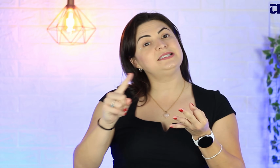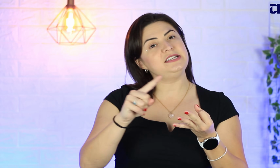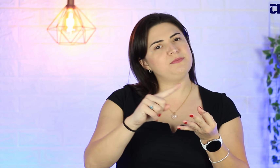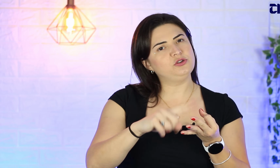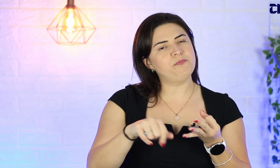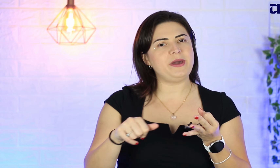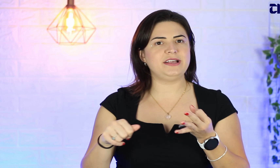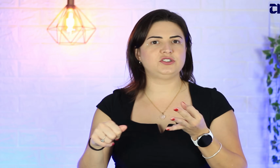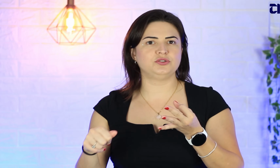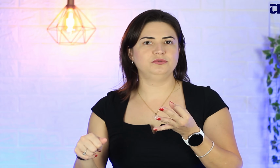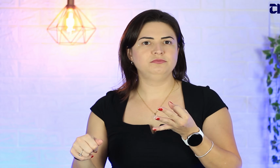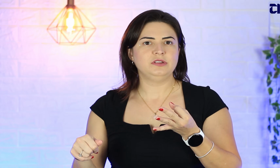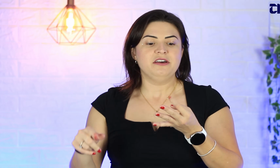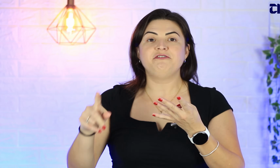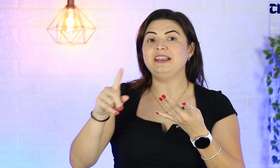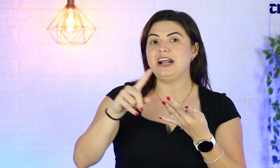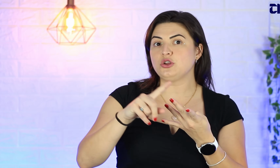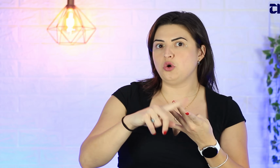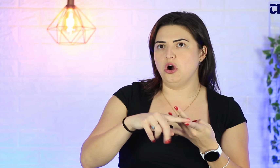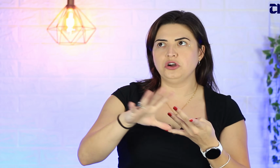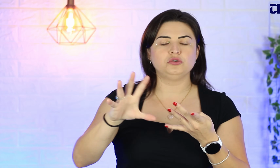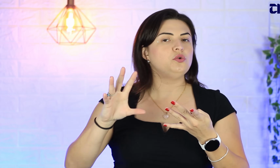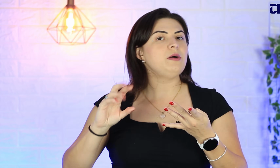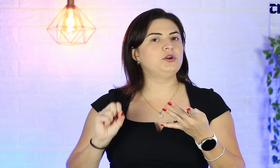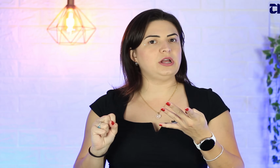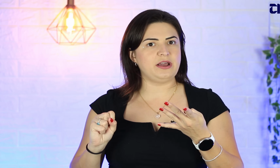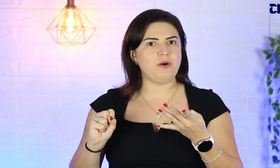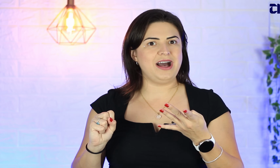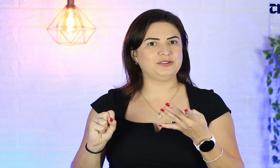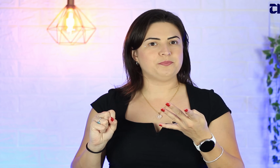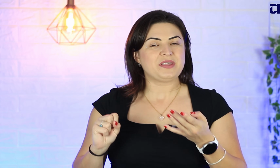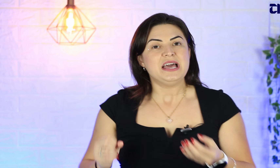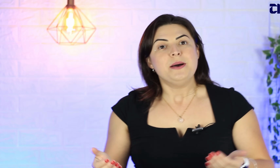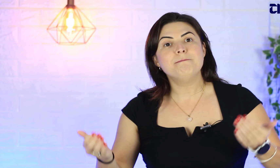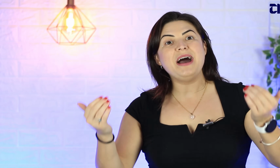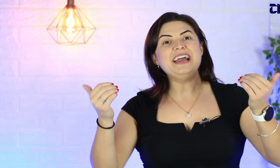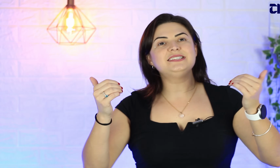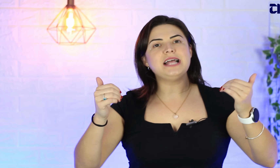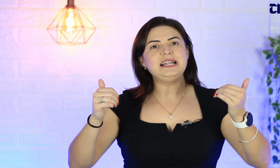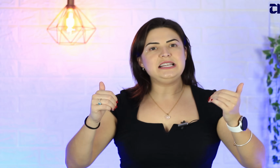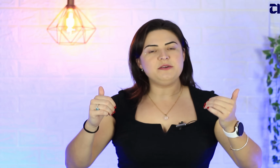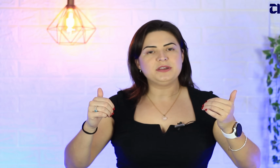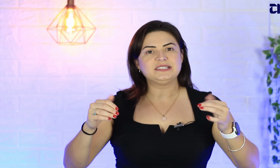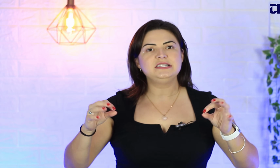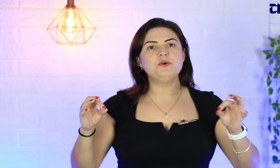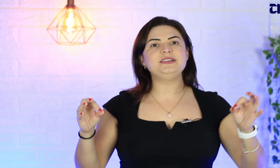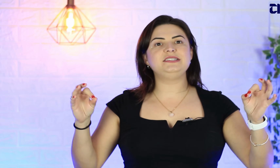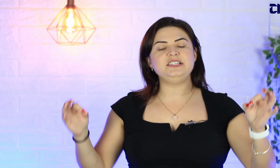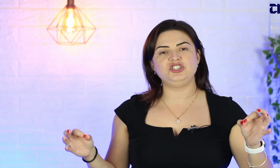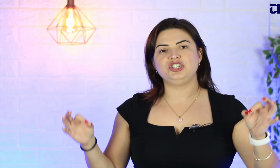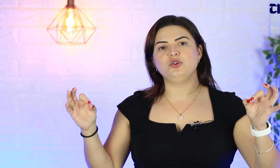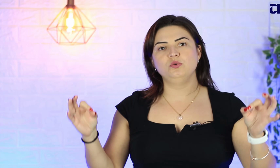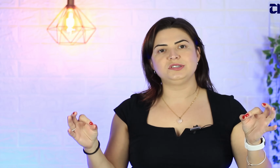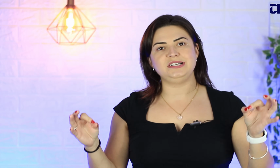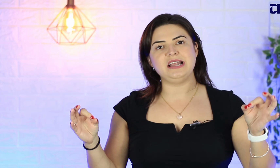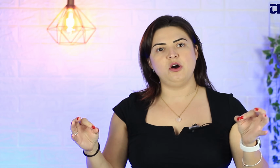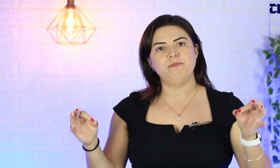acima do peso. Falar gordo não é muito adequado. Mas, na Libras, não existe um sinal